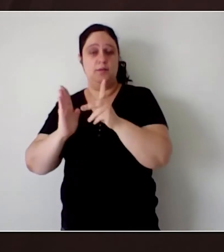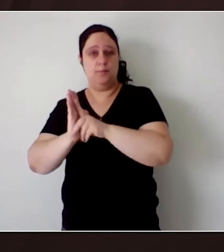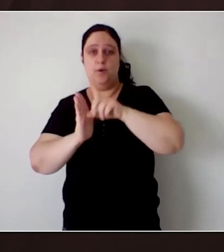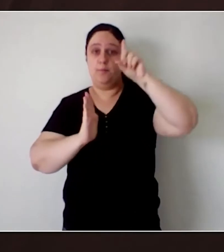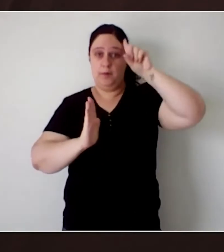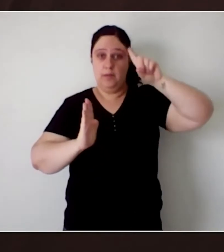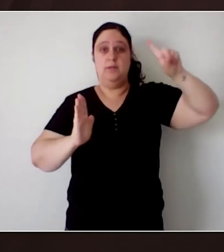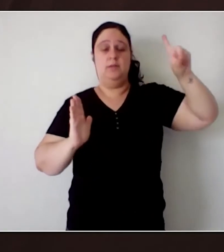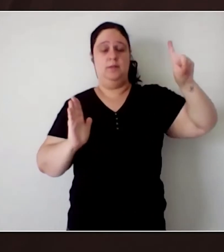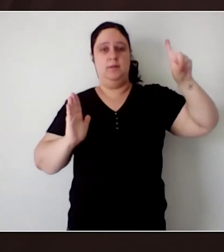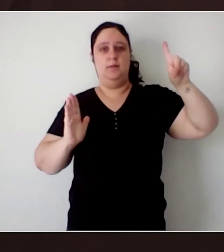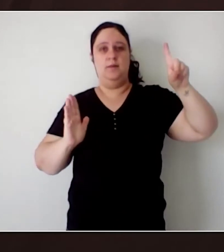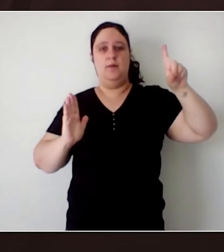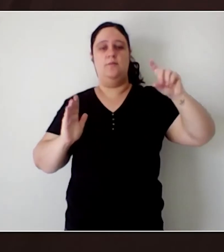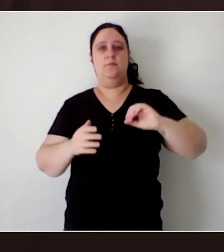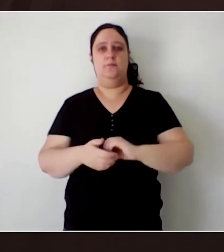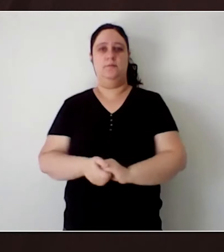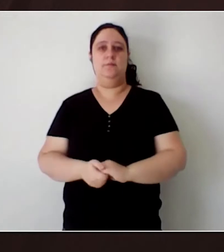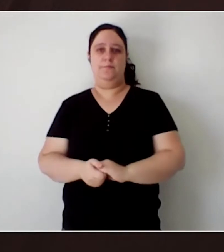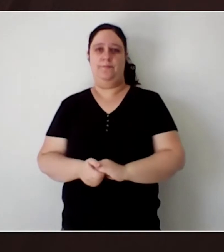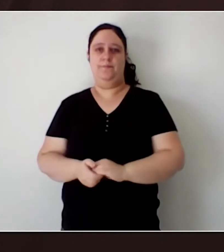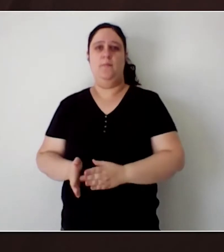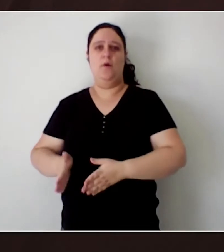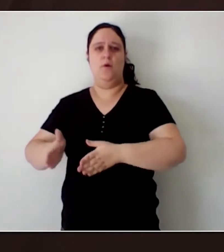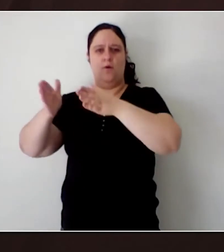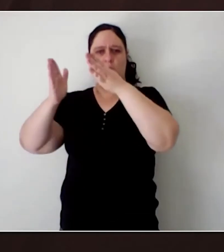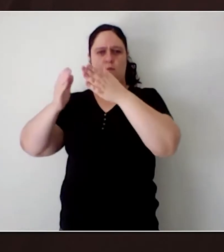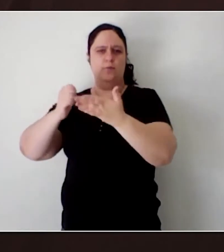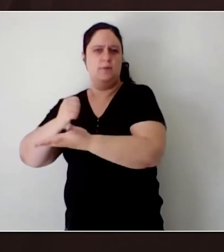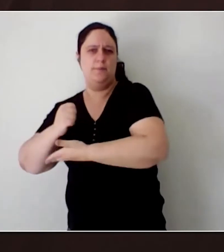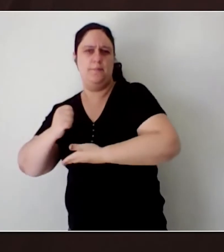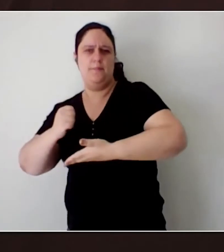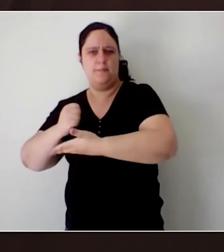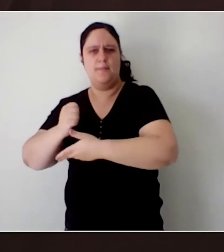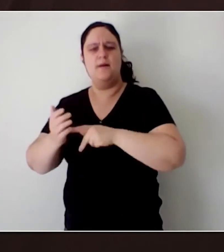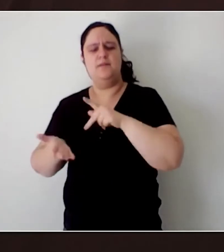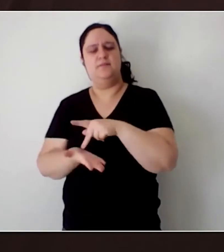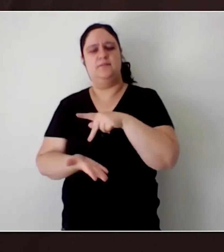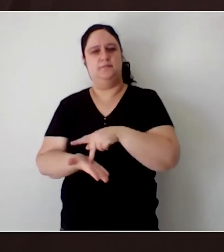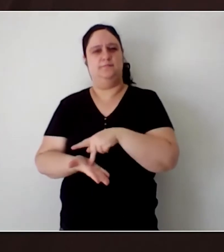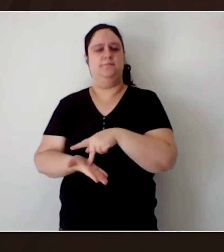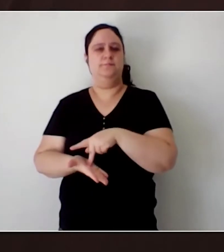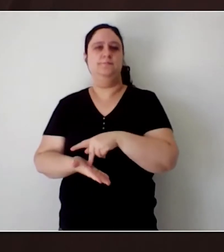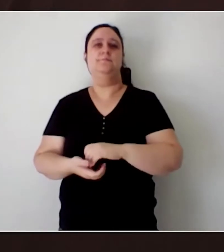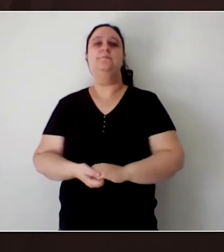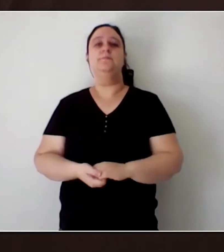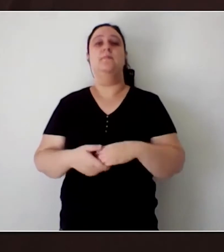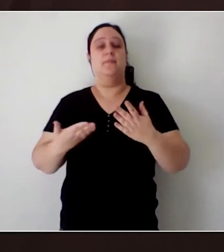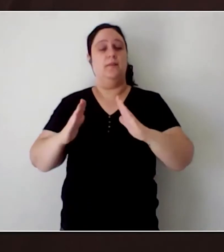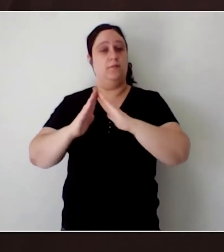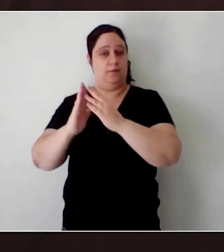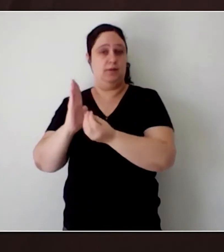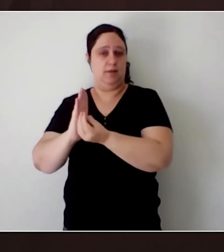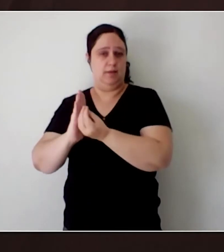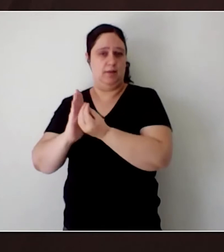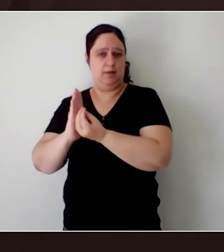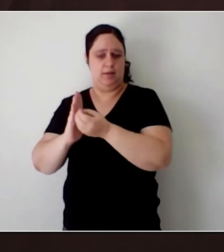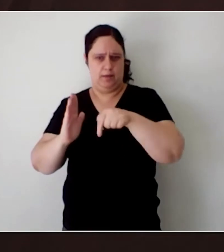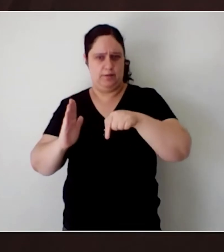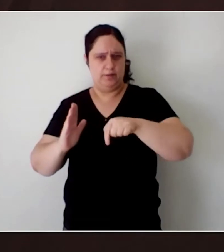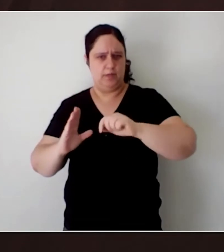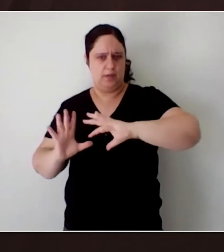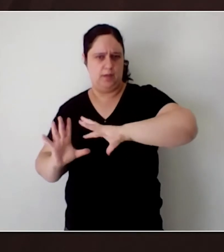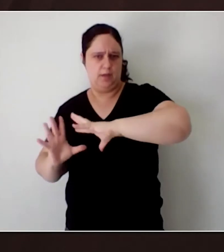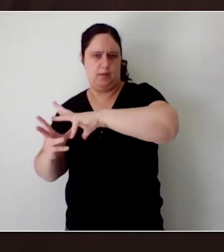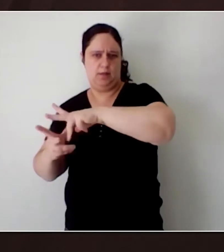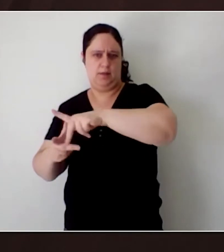e baluarte da verdade. Então, irmãos, a igreja aqui na terra é a casa de